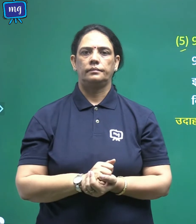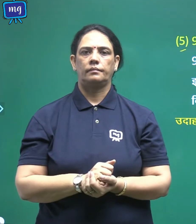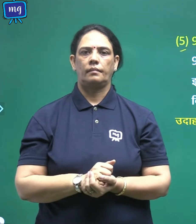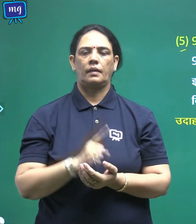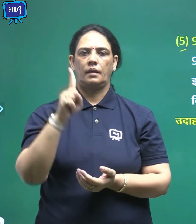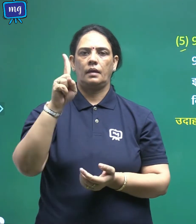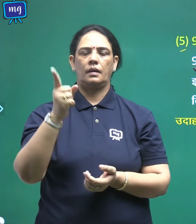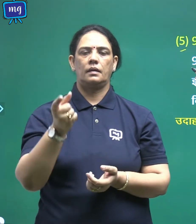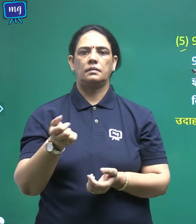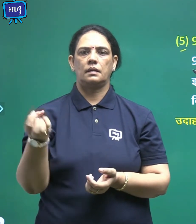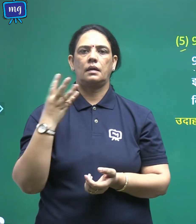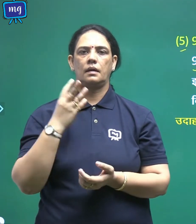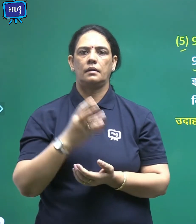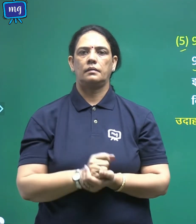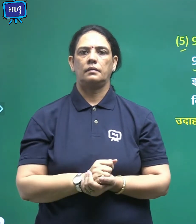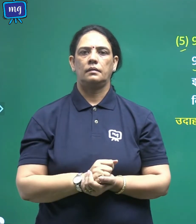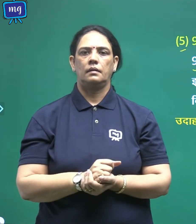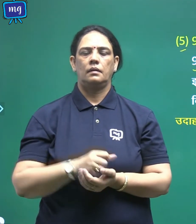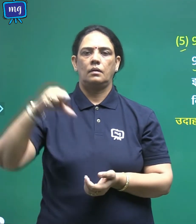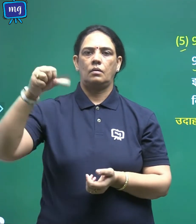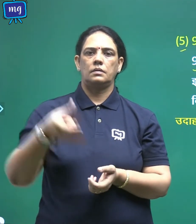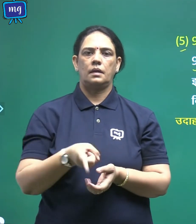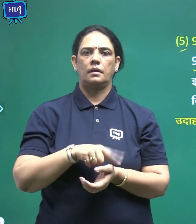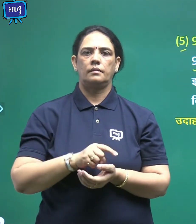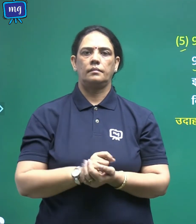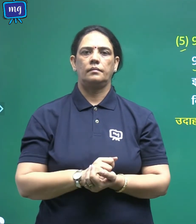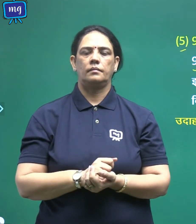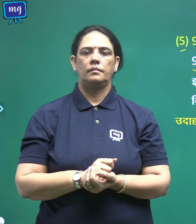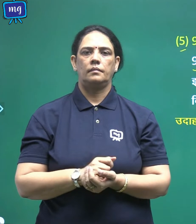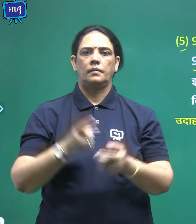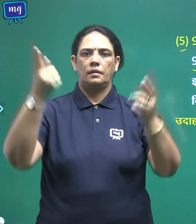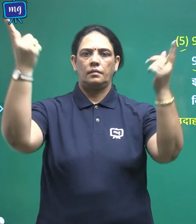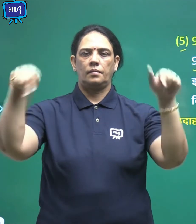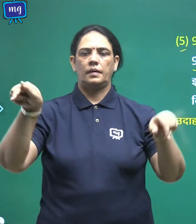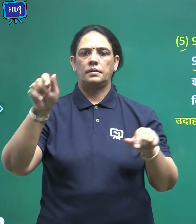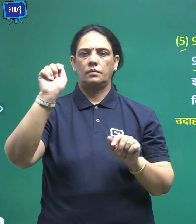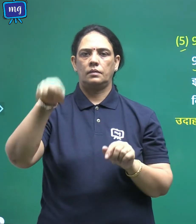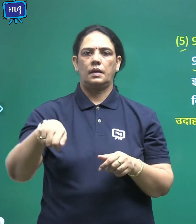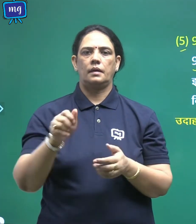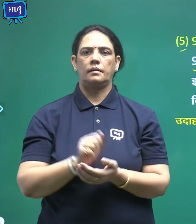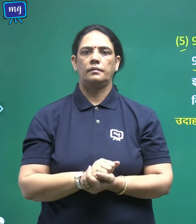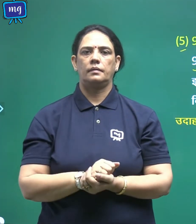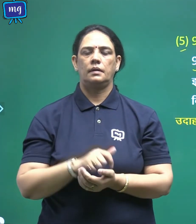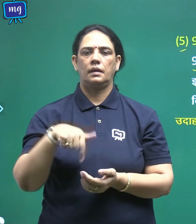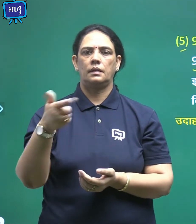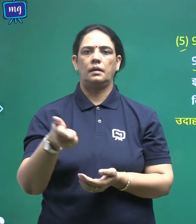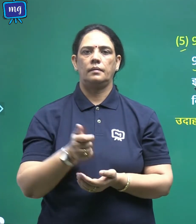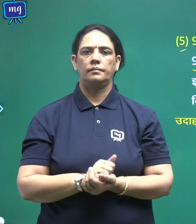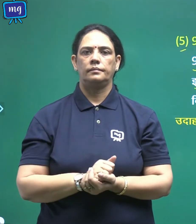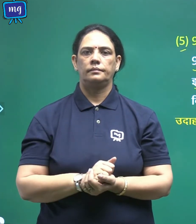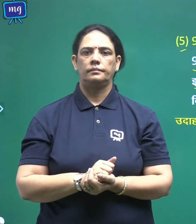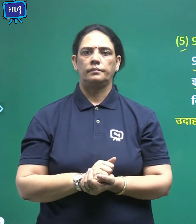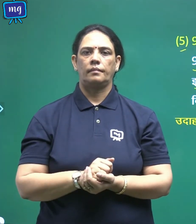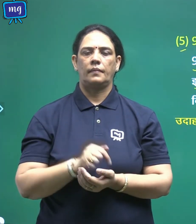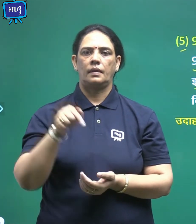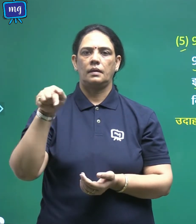एक संख्या 9 से विभाज्य होती है यदि